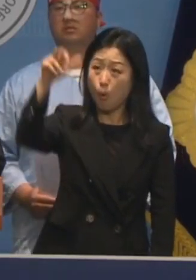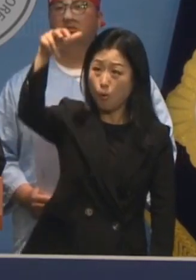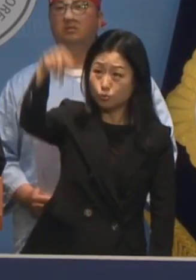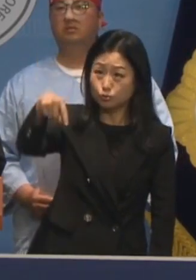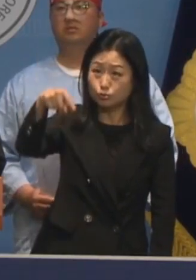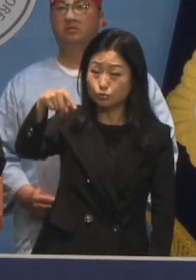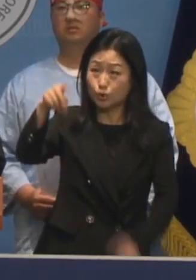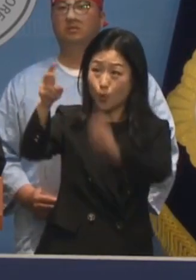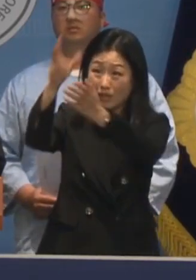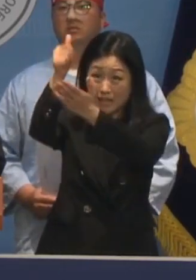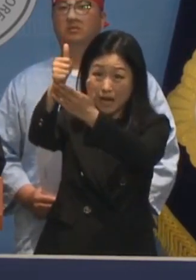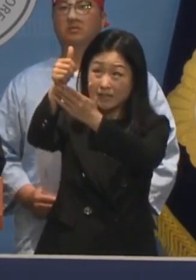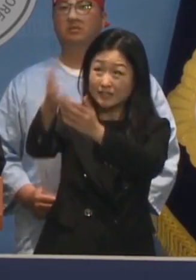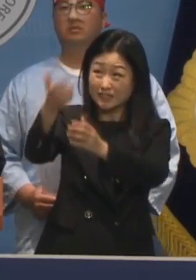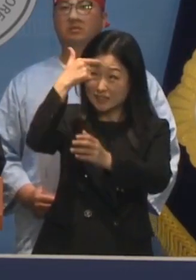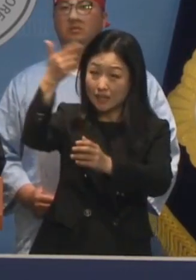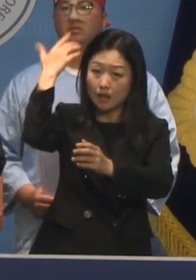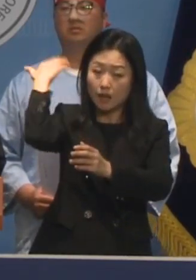심각한 수준에 와 있습니다.